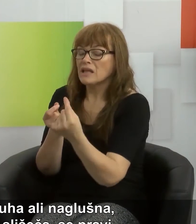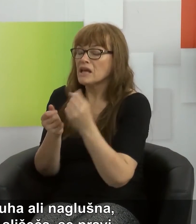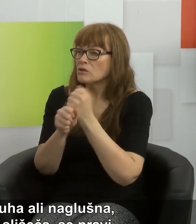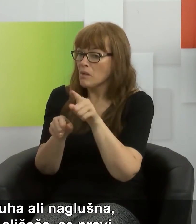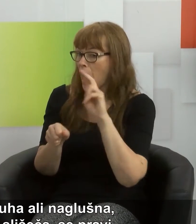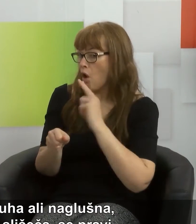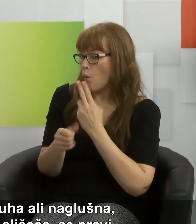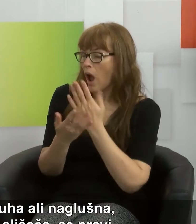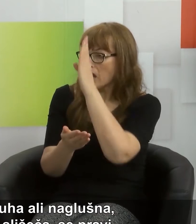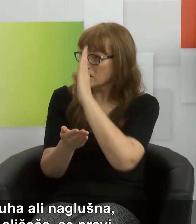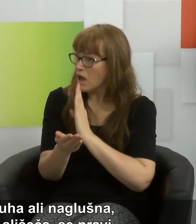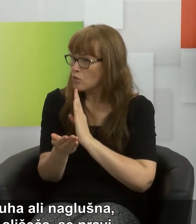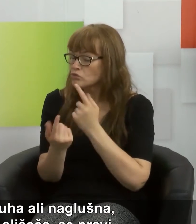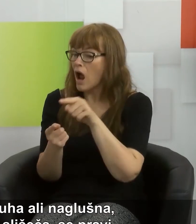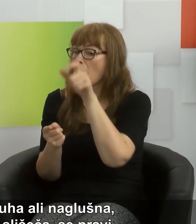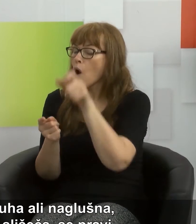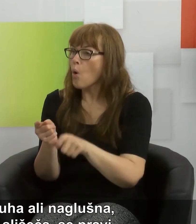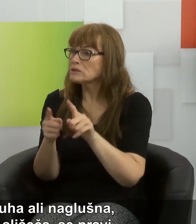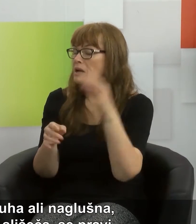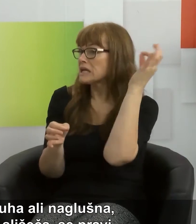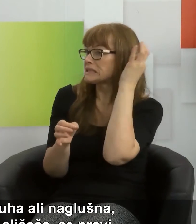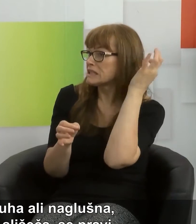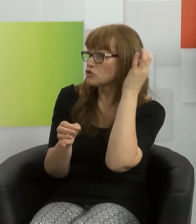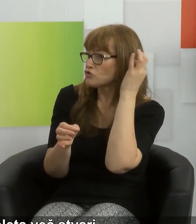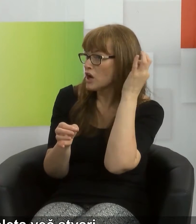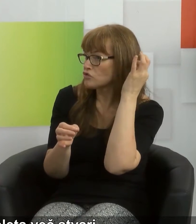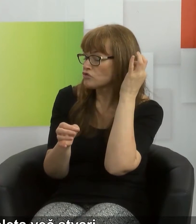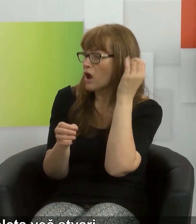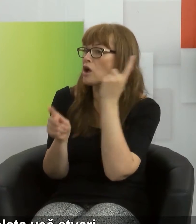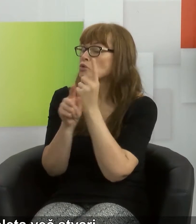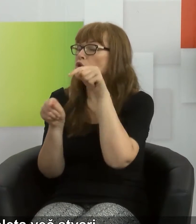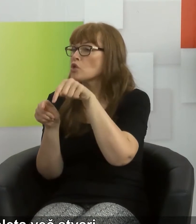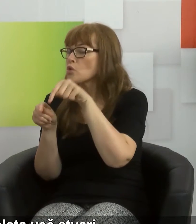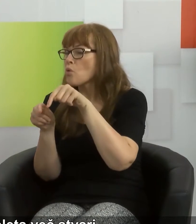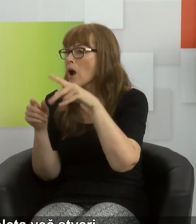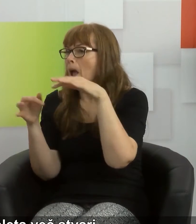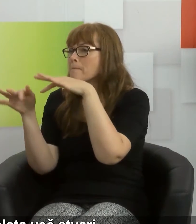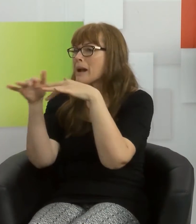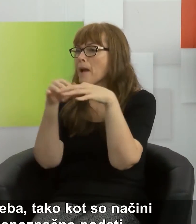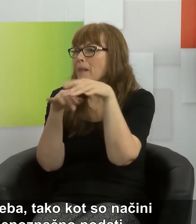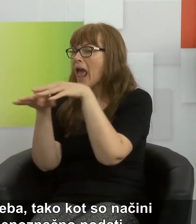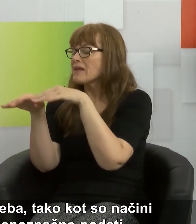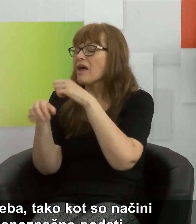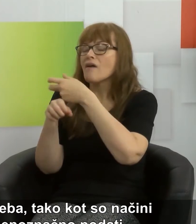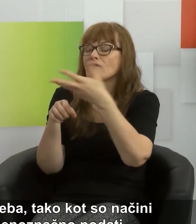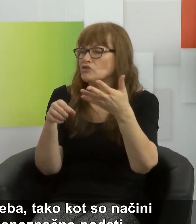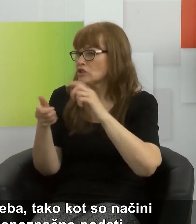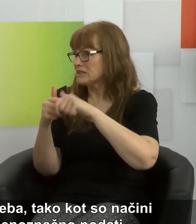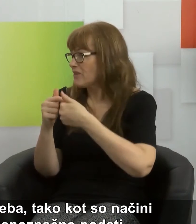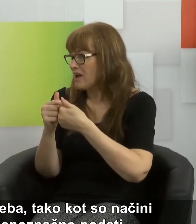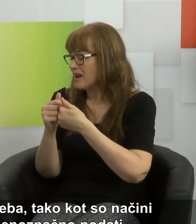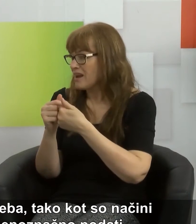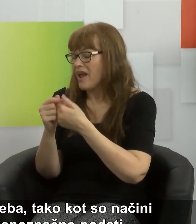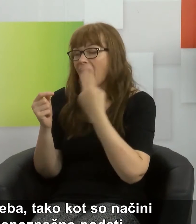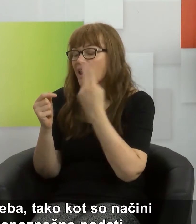ali naglušna? Ali je to oseba, ki je slišeča? Se pravi, tudi tukaj se prepleta več stvari. Tako, kaj potrebuje